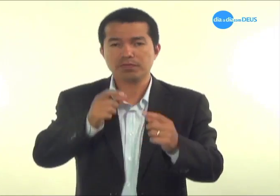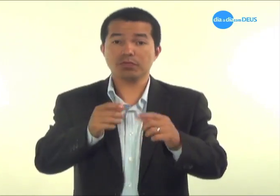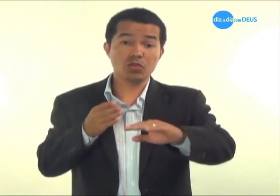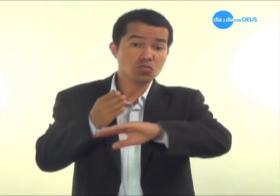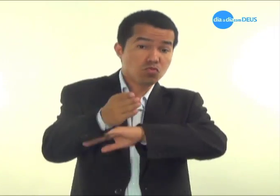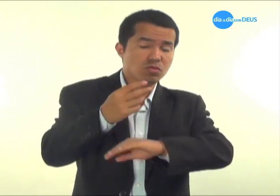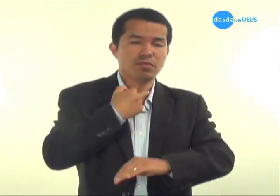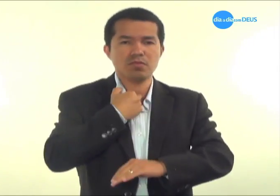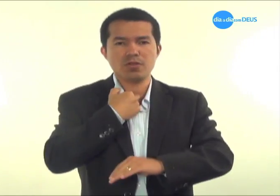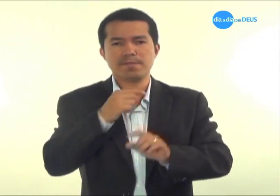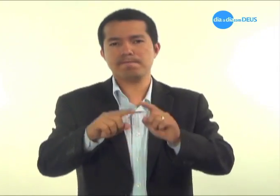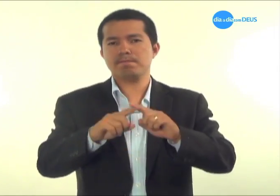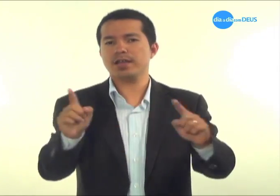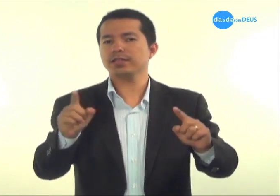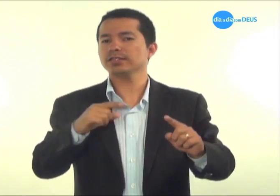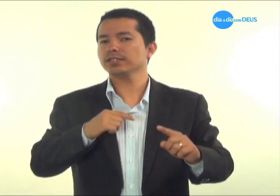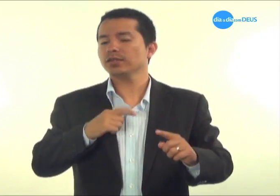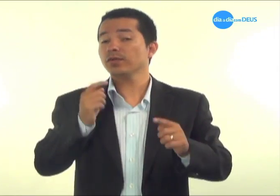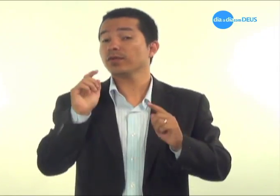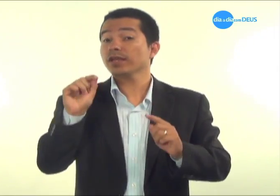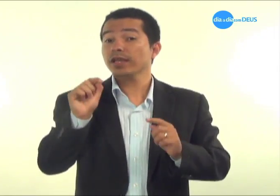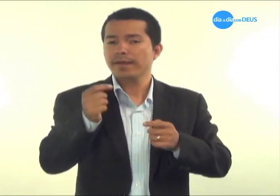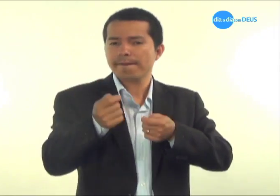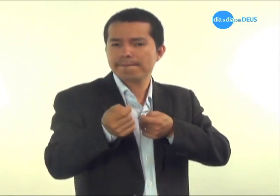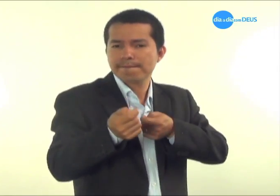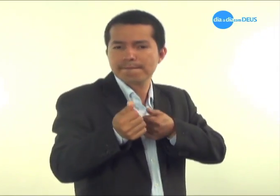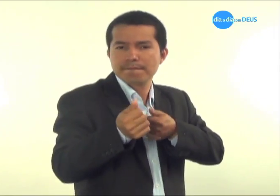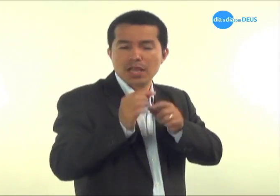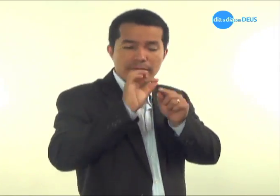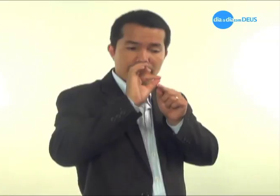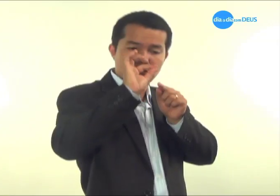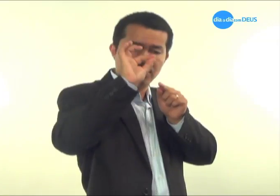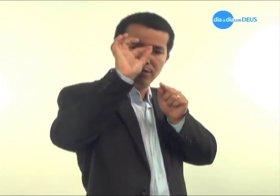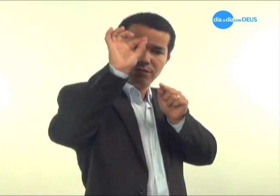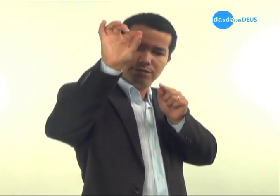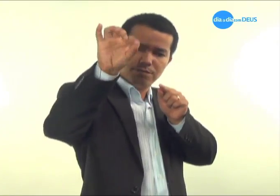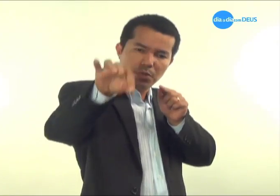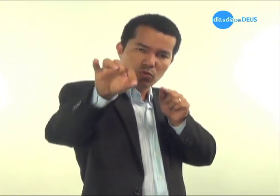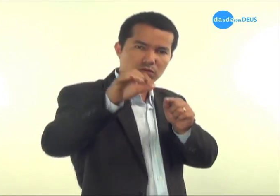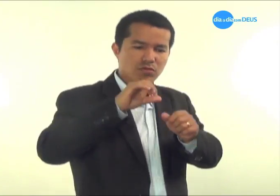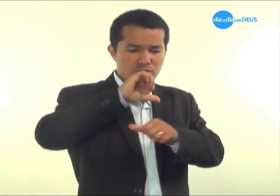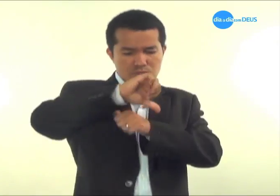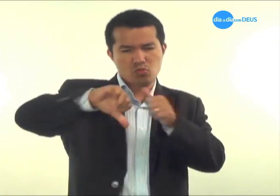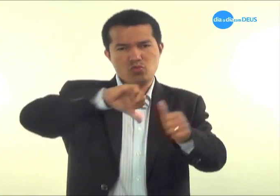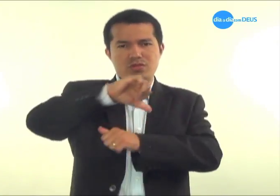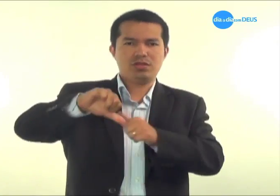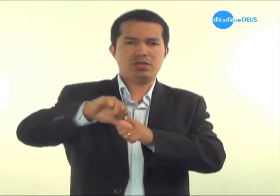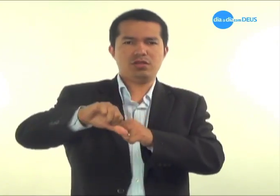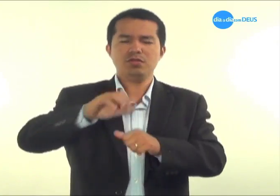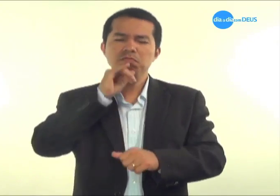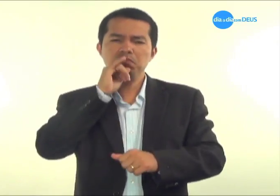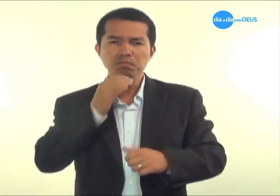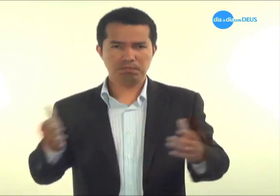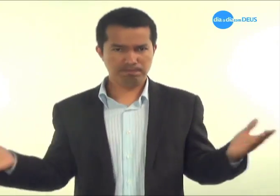dentro, mas ele jogava um pensamento. E o pensamento era: está na hora de mudar o